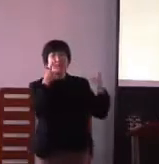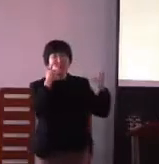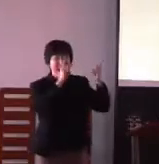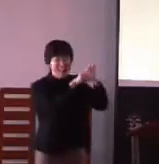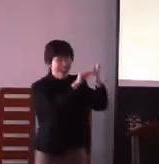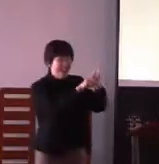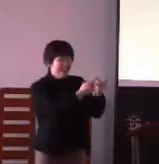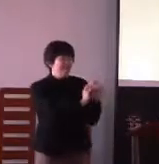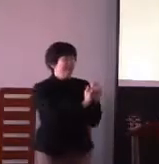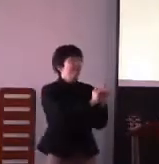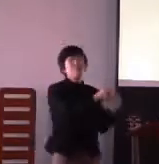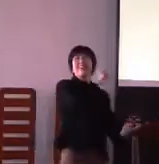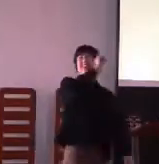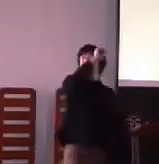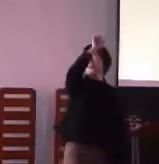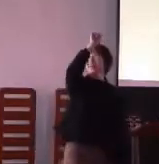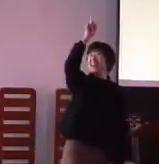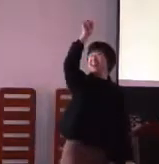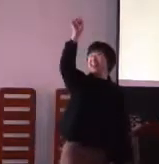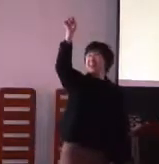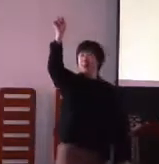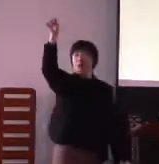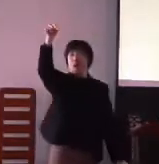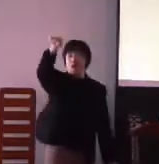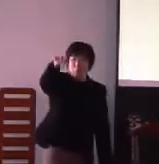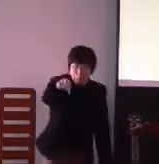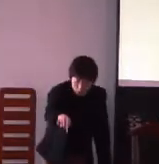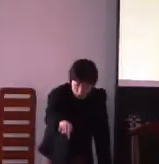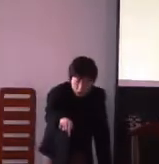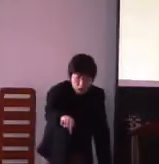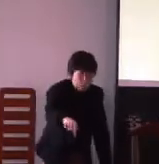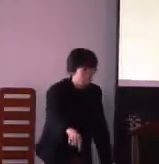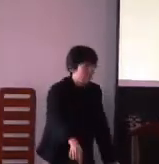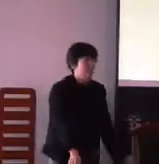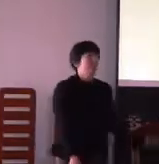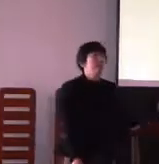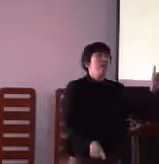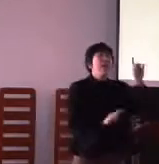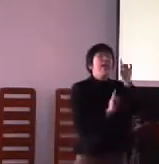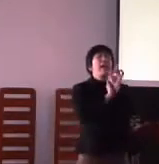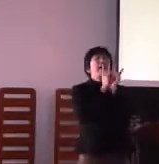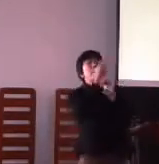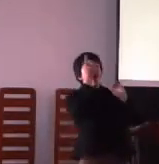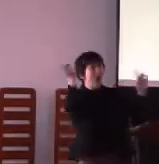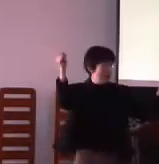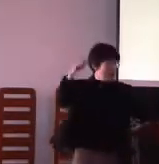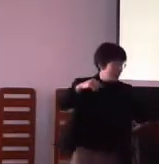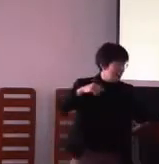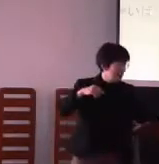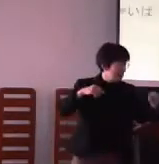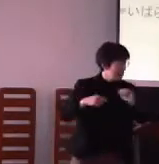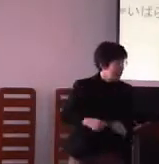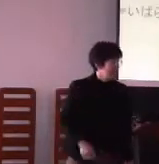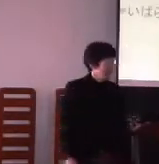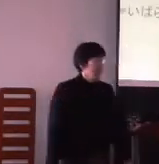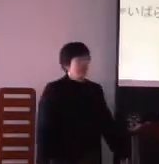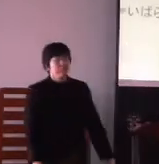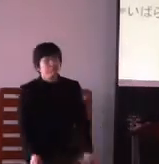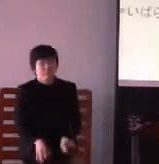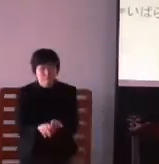三つ目の種はふらっと落ちました。飛んできました。茨が伸び